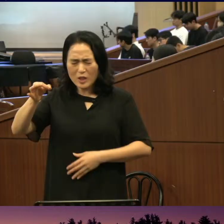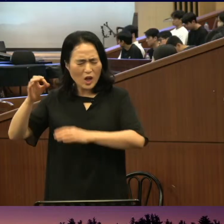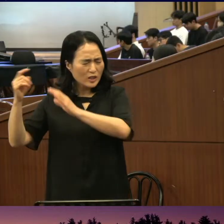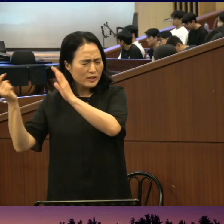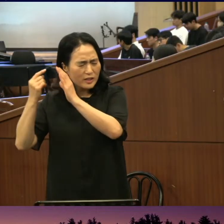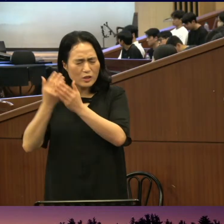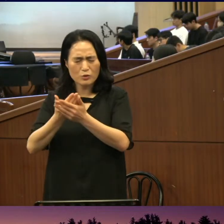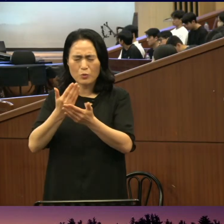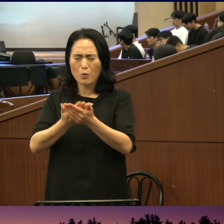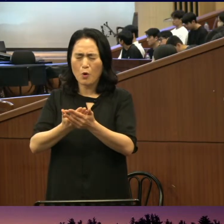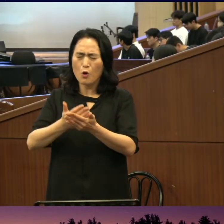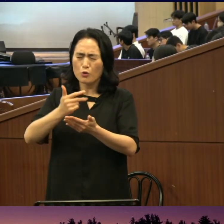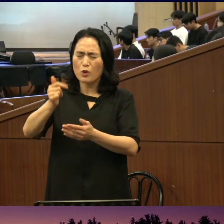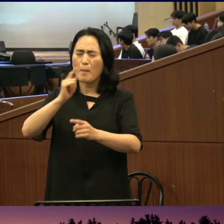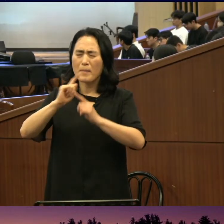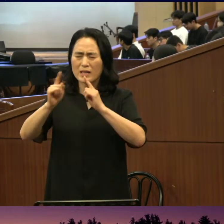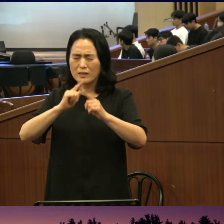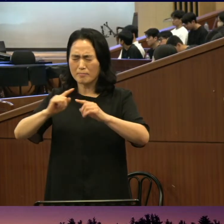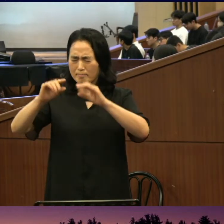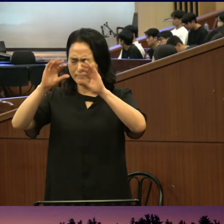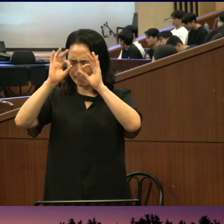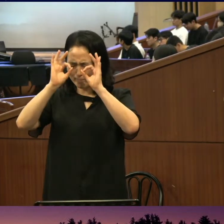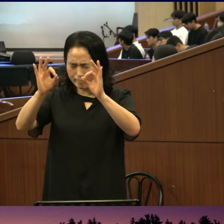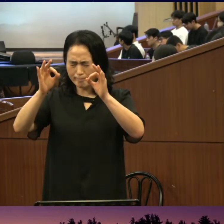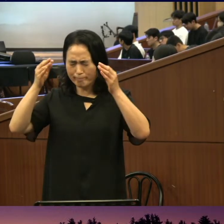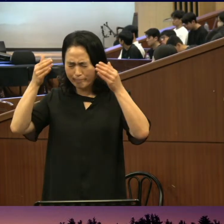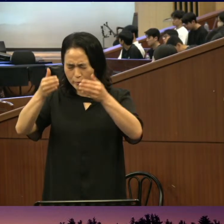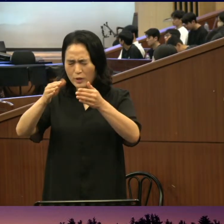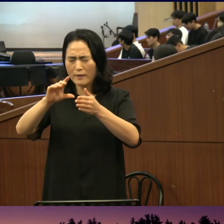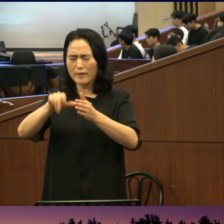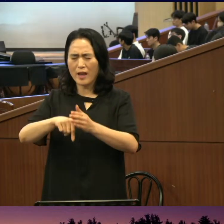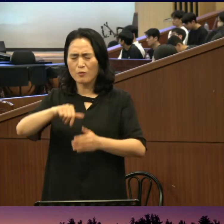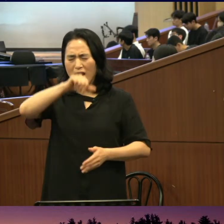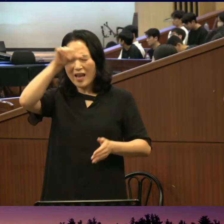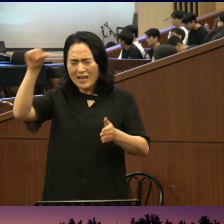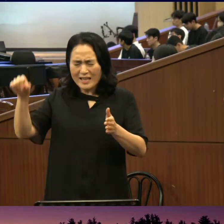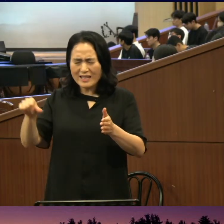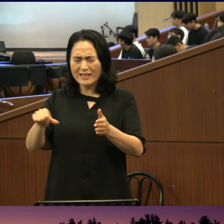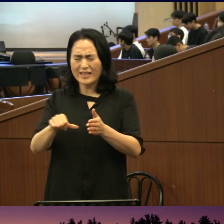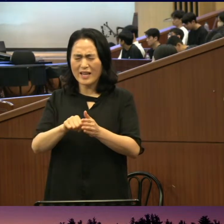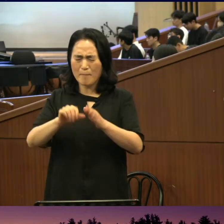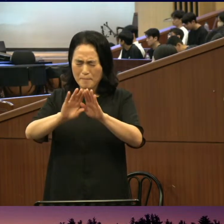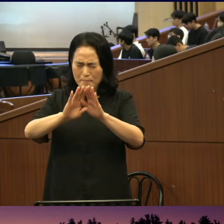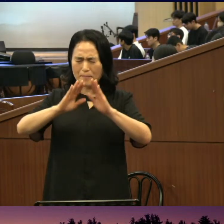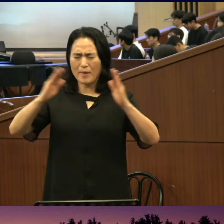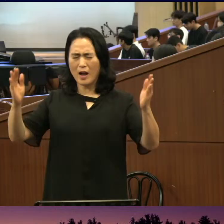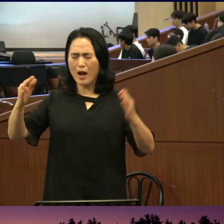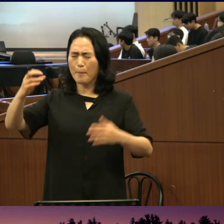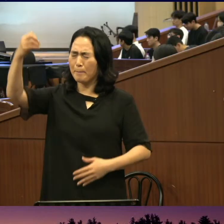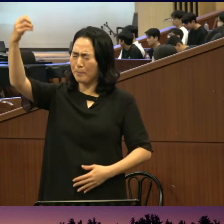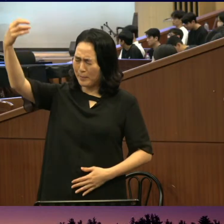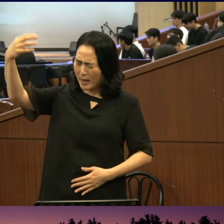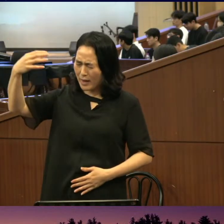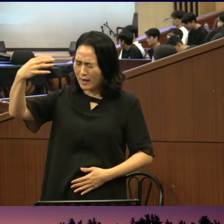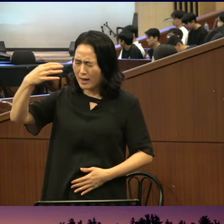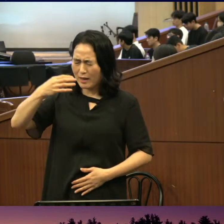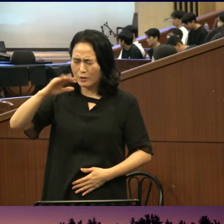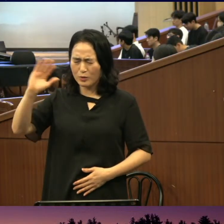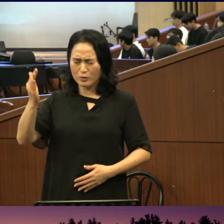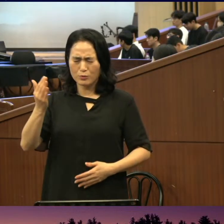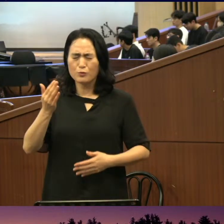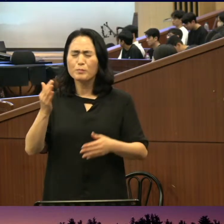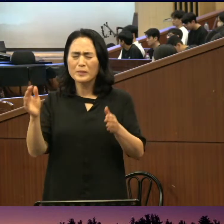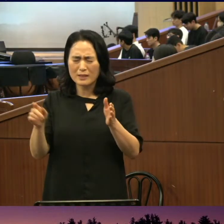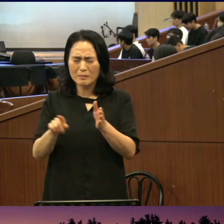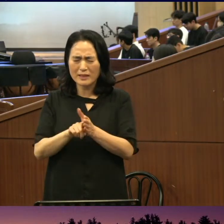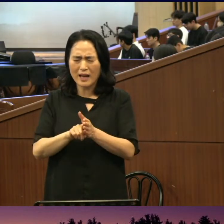귀를 기울일 때 우리 인생의 길이 열리고 빛이 임하는 역사가 있게 될 줄로 믿습니다. 우리 인생의 모든